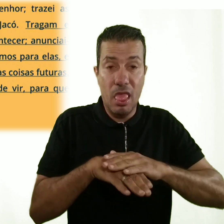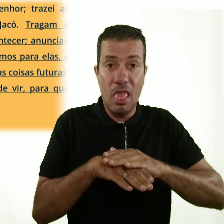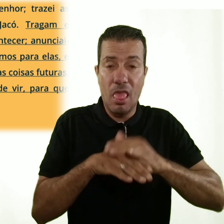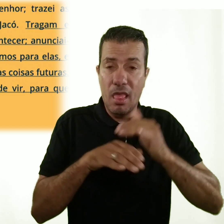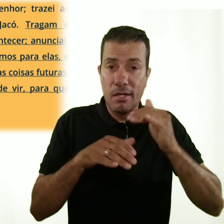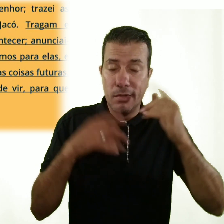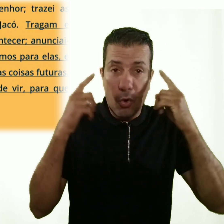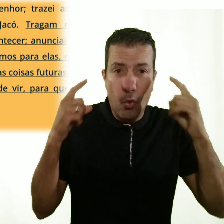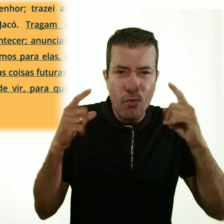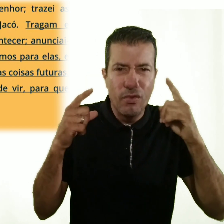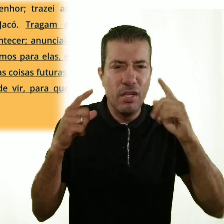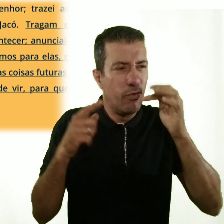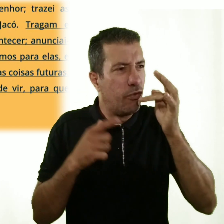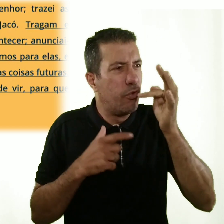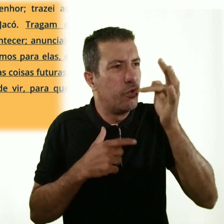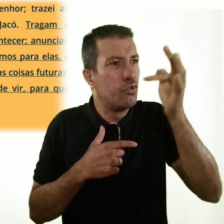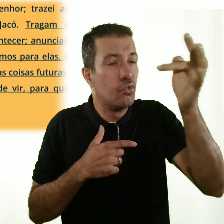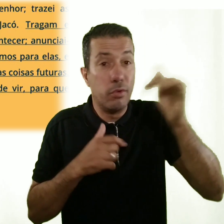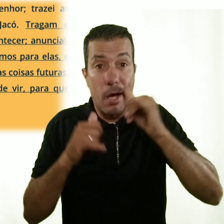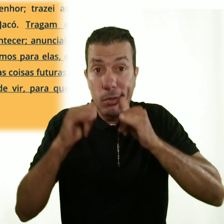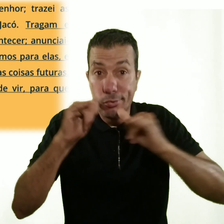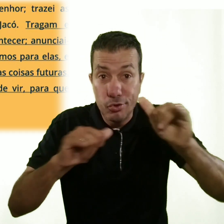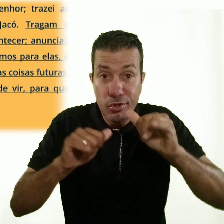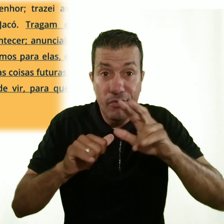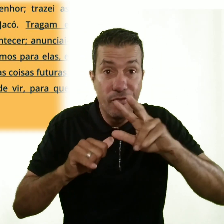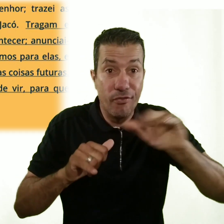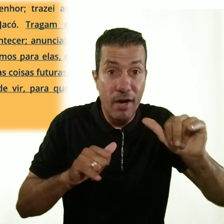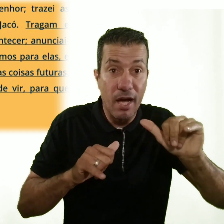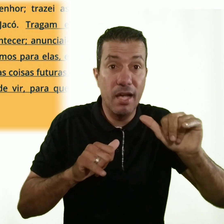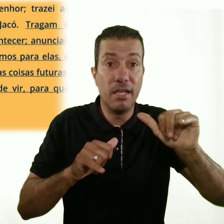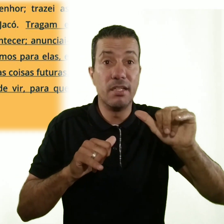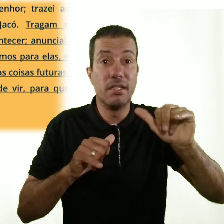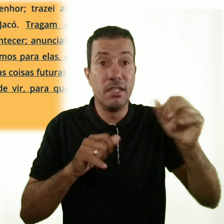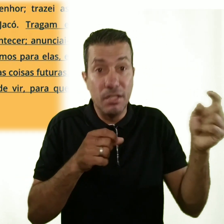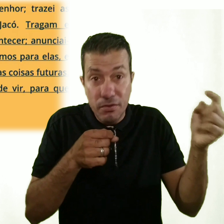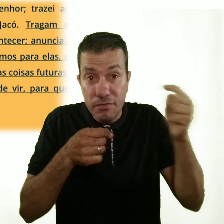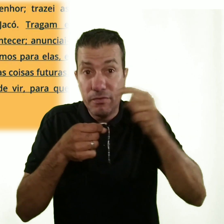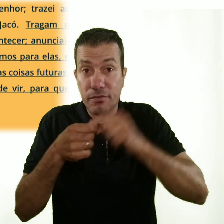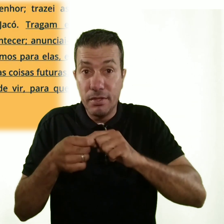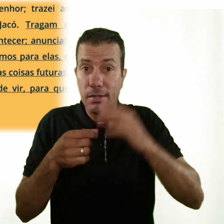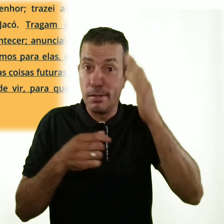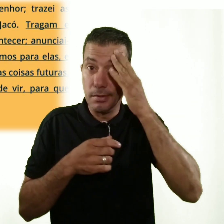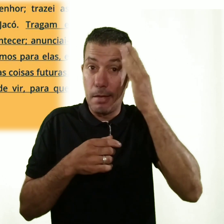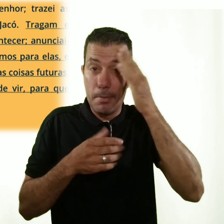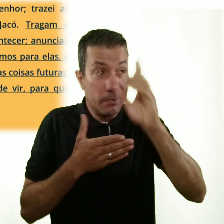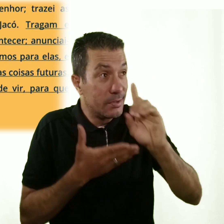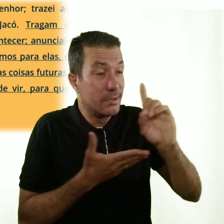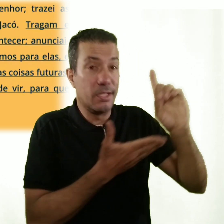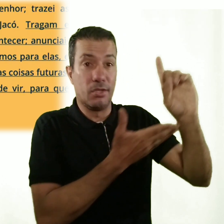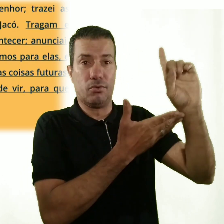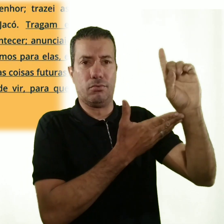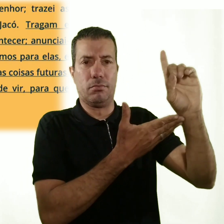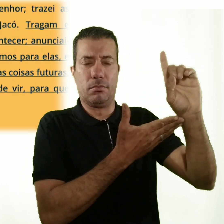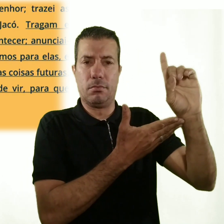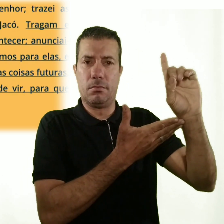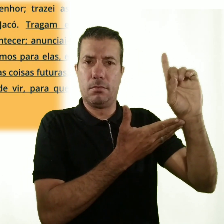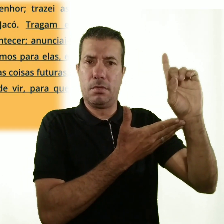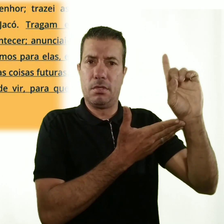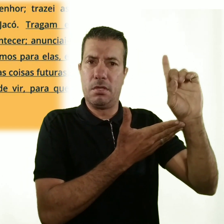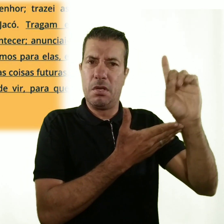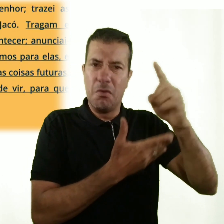futuras. Anunciai-nos as coisas que ainda hão de vir, para que saibamos que sois deuses. Ora, você está dizendo